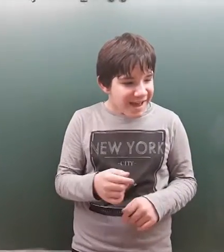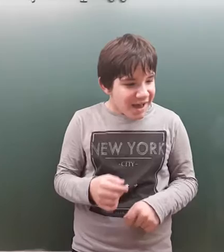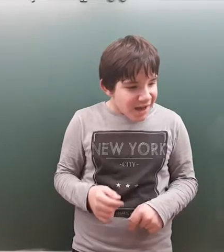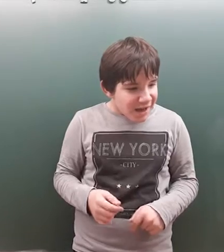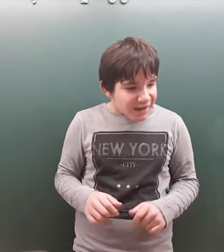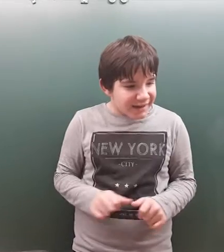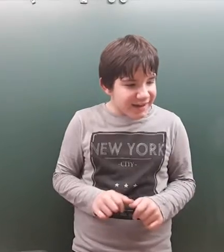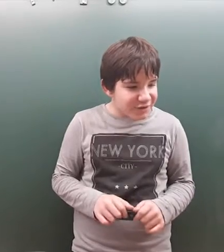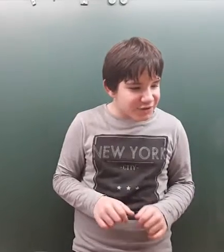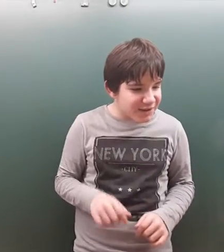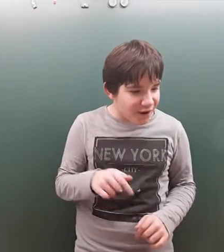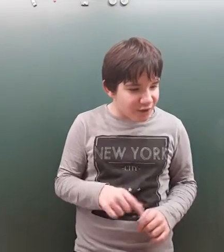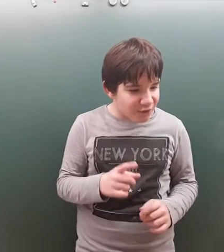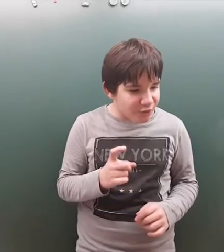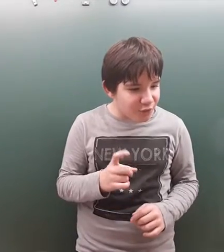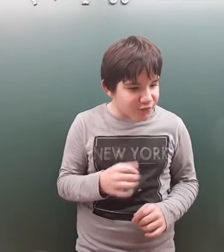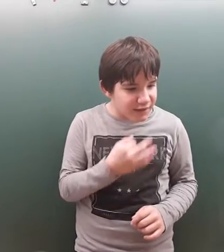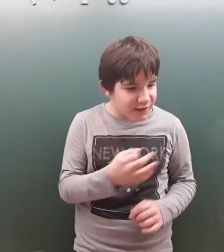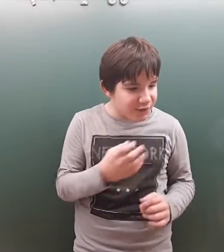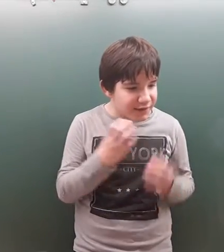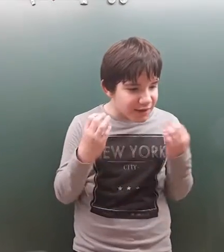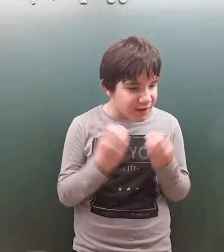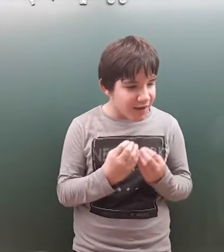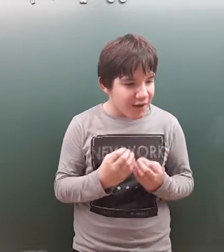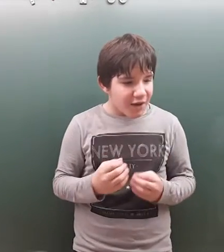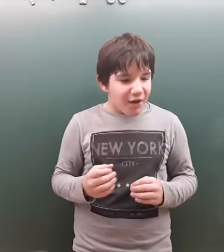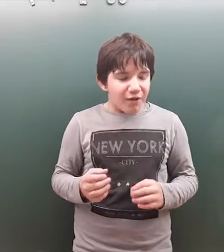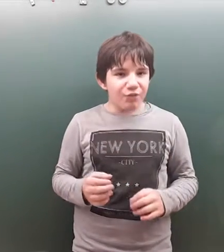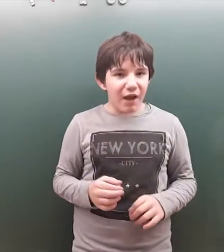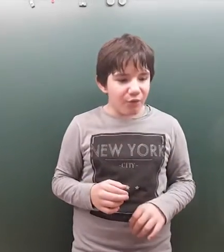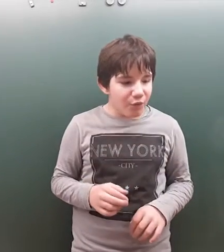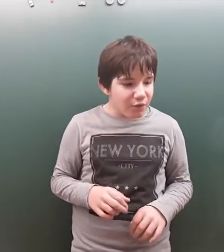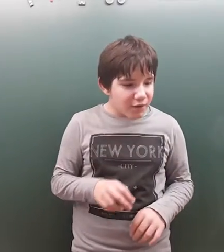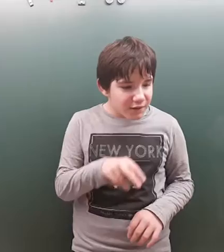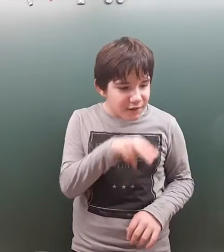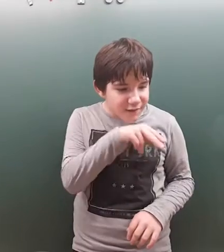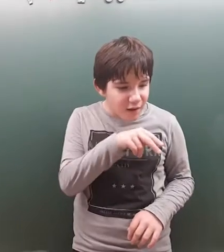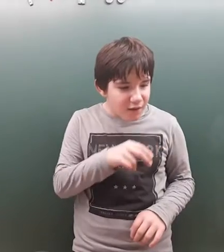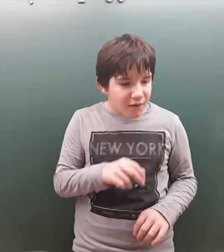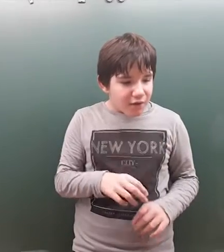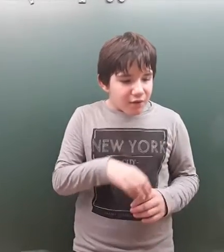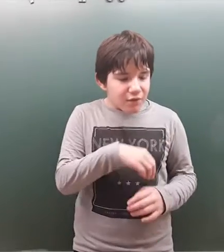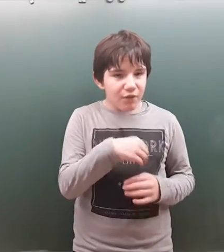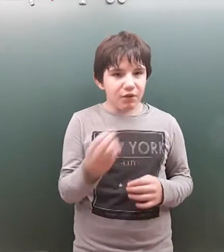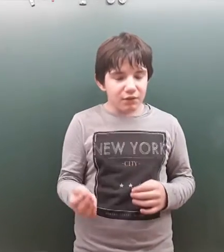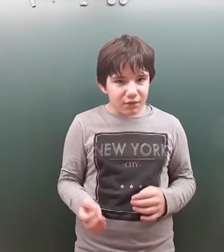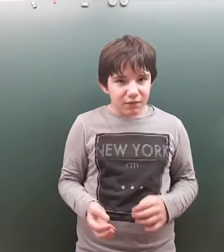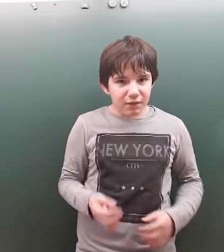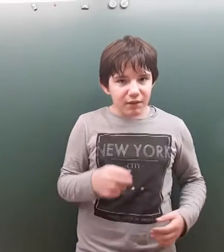« Qu'est-ce que c'est dans l'eau ? » Ilyse. Tout à coup, l'Ivra sortit